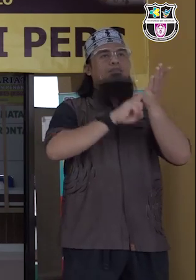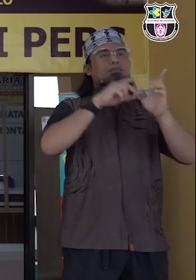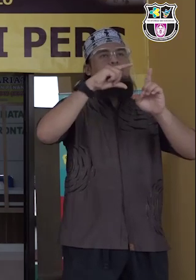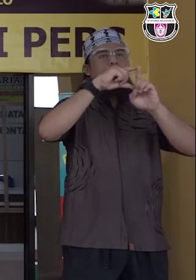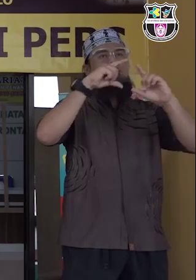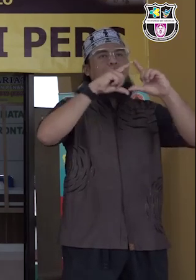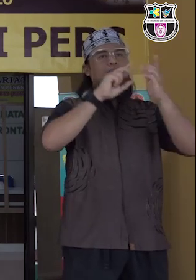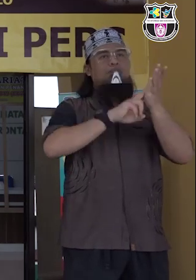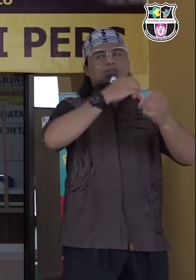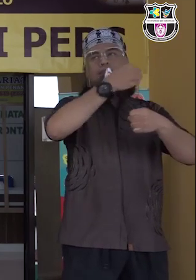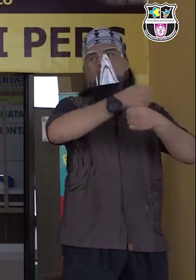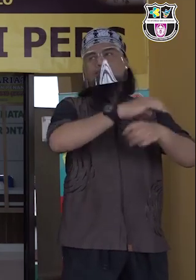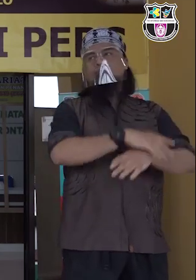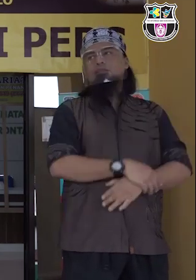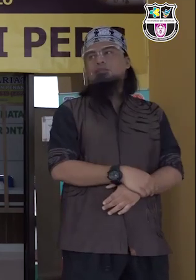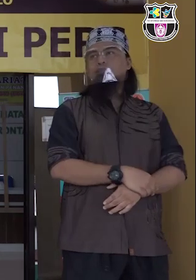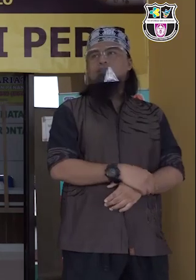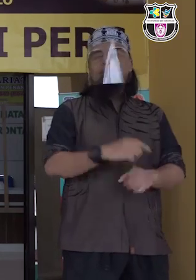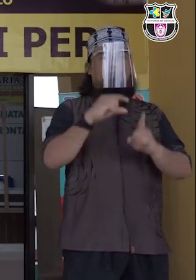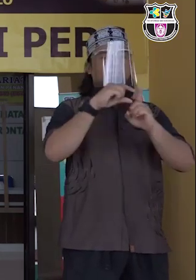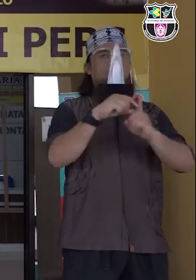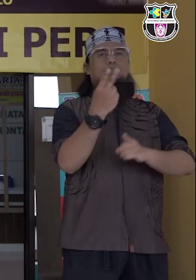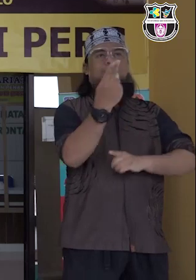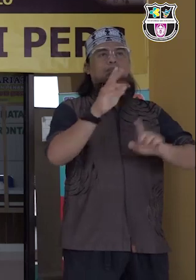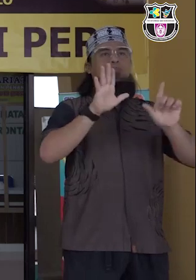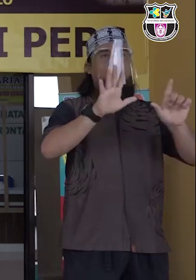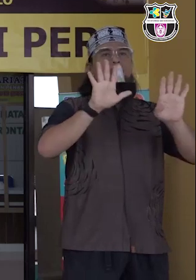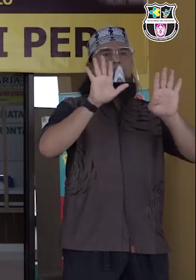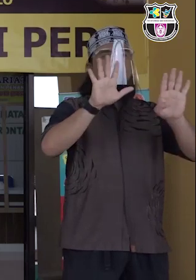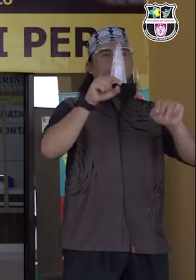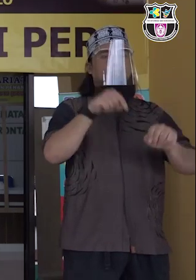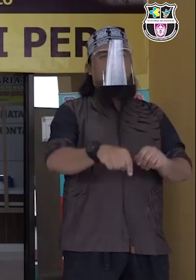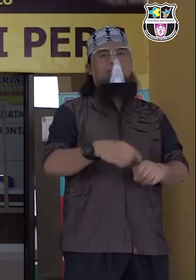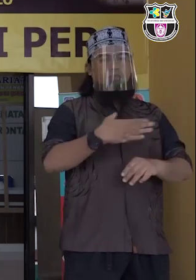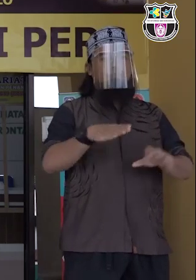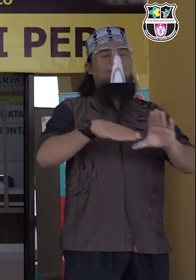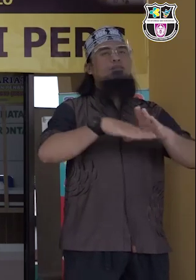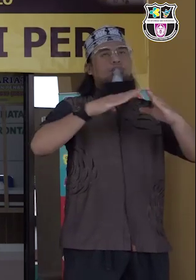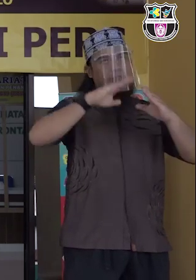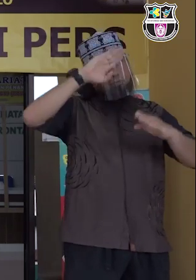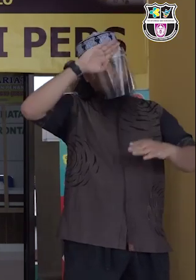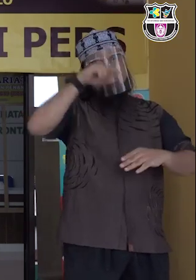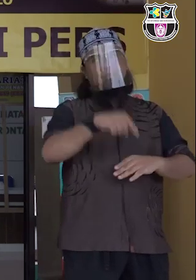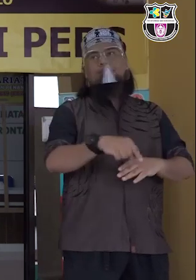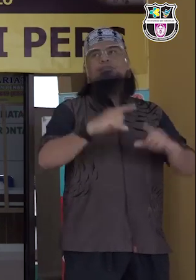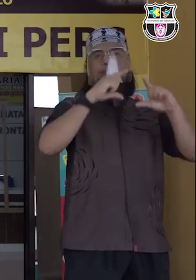Utara. Pasien 279 sudah masuk Rumah Sakit Alois Sabu pada